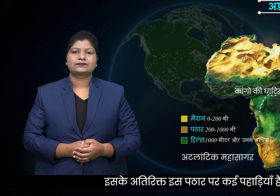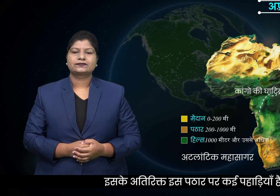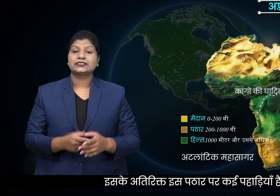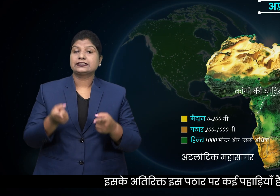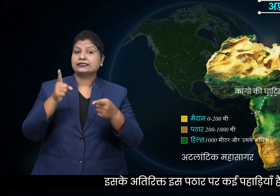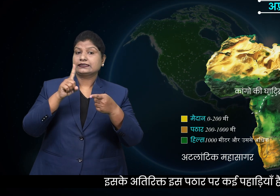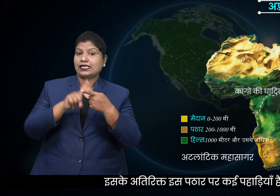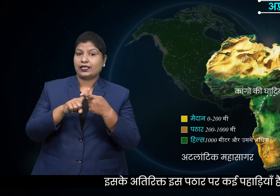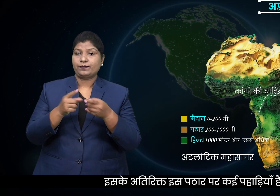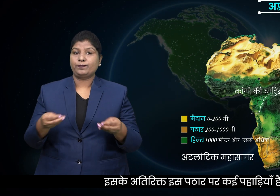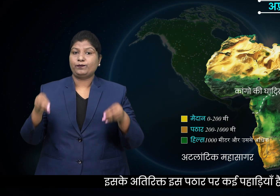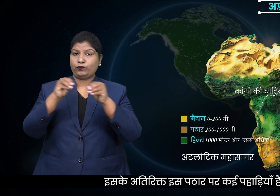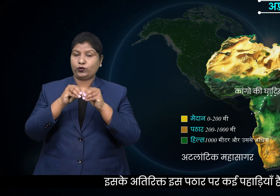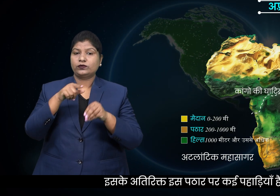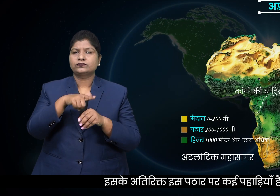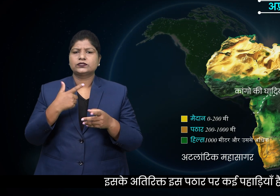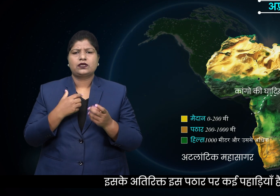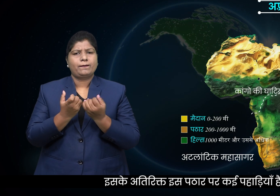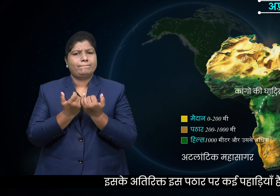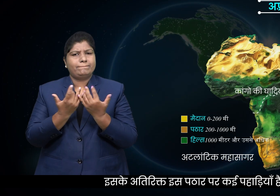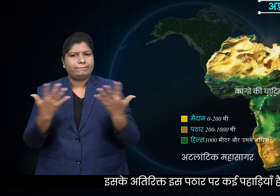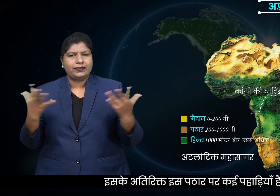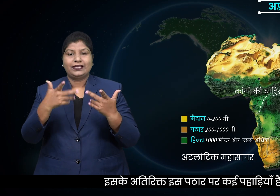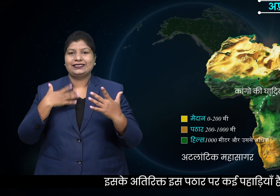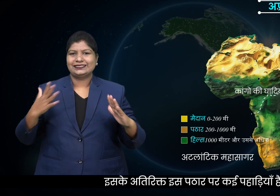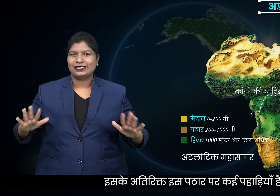इसके अतिरिक्त इस पठार पर कई पहाड़ियां हैं।